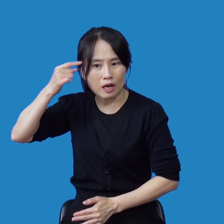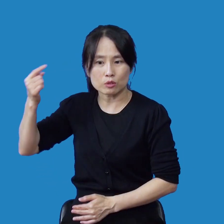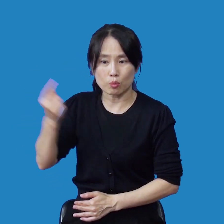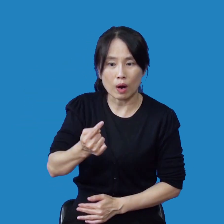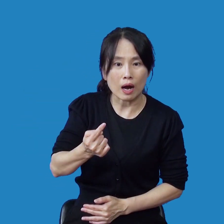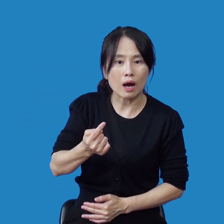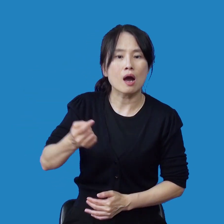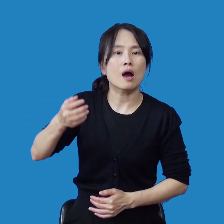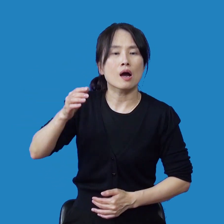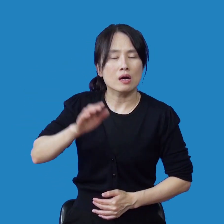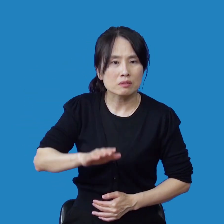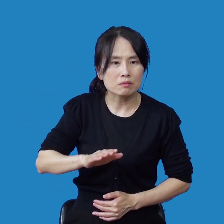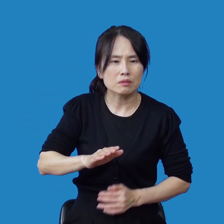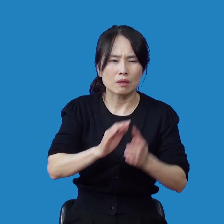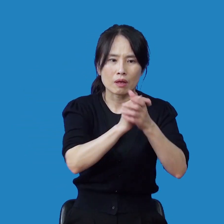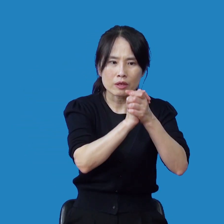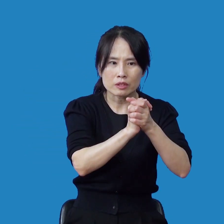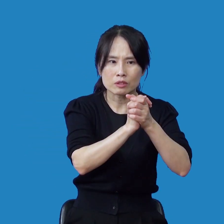그 자리에서